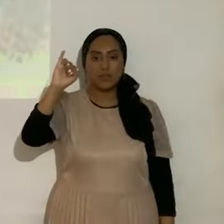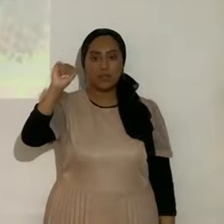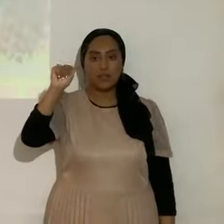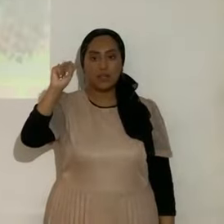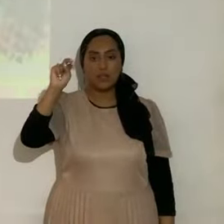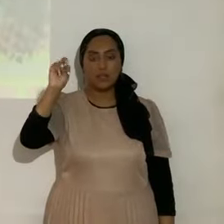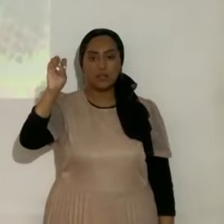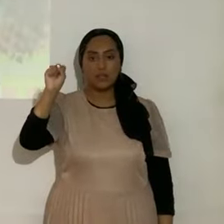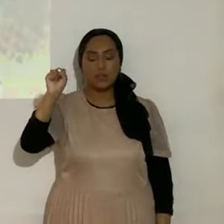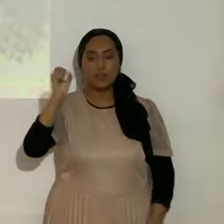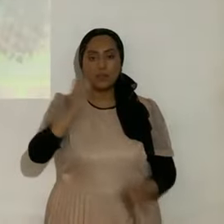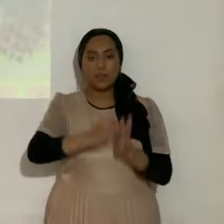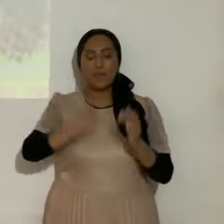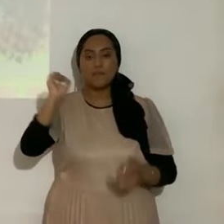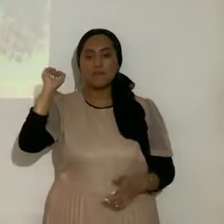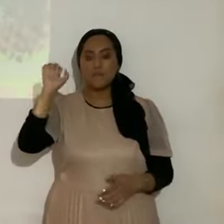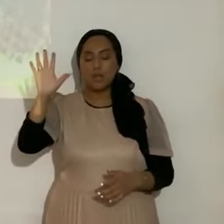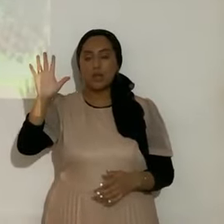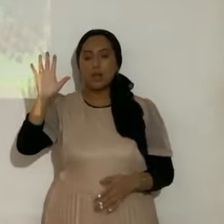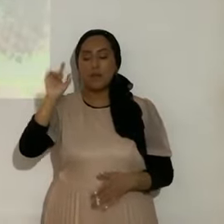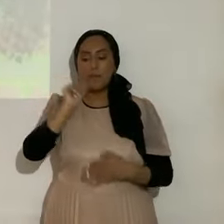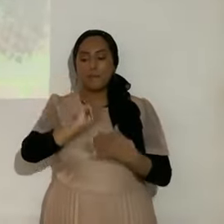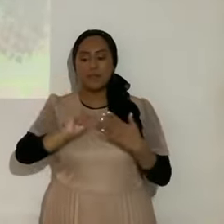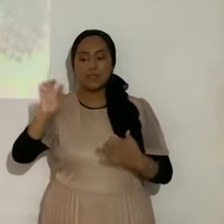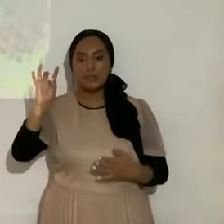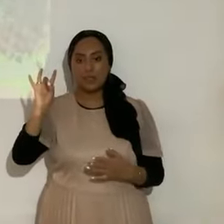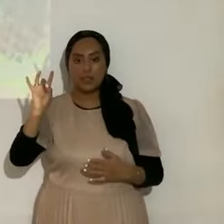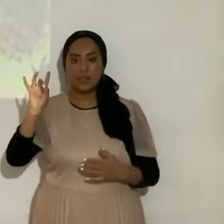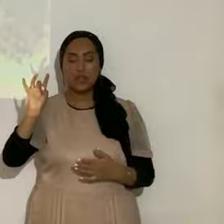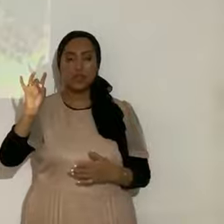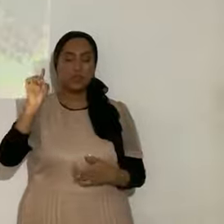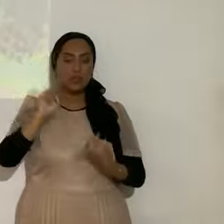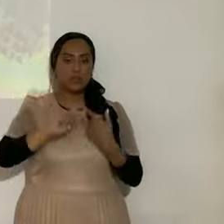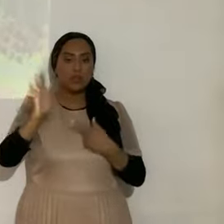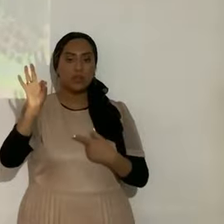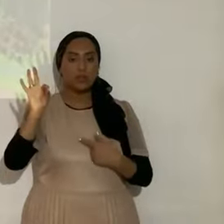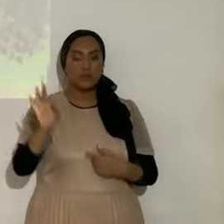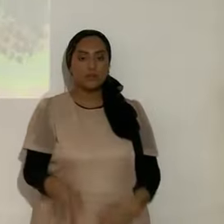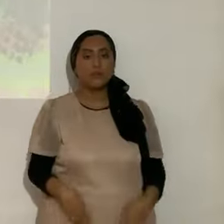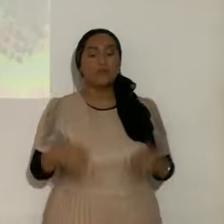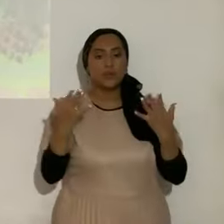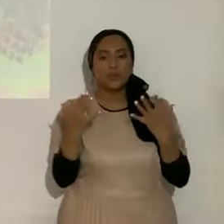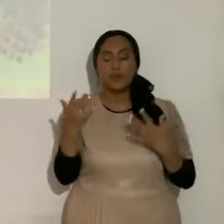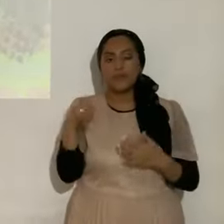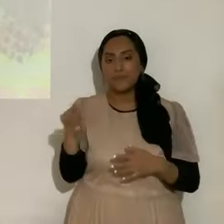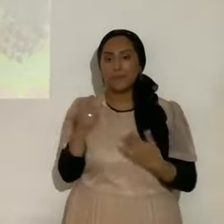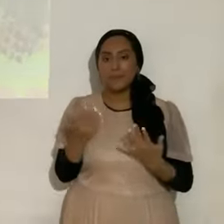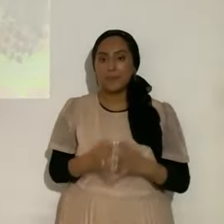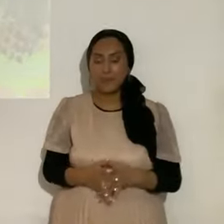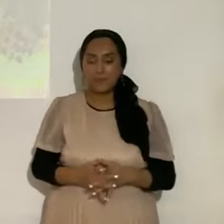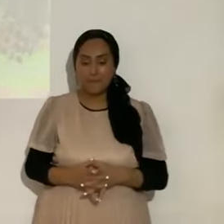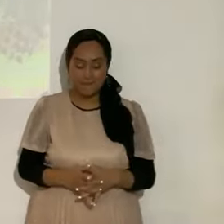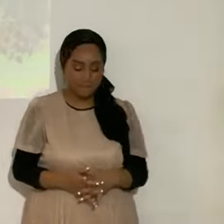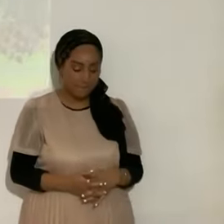Efesios capítulo 5, verso 8 al 9. Los espero un ratito.